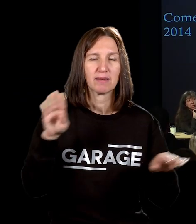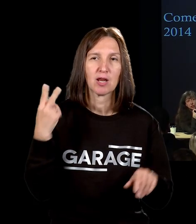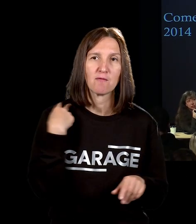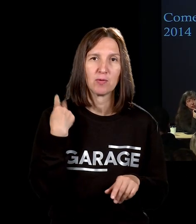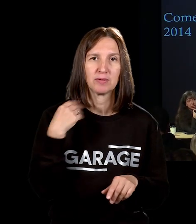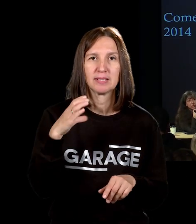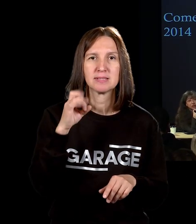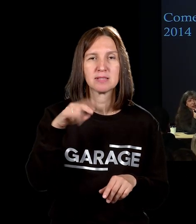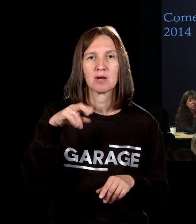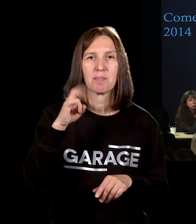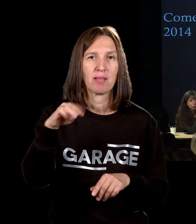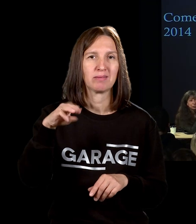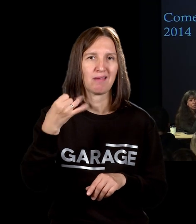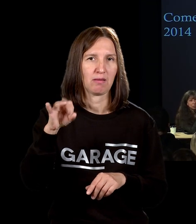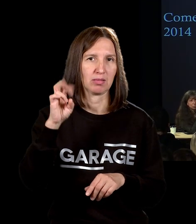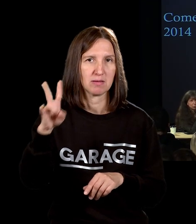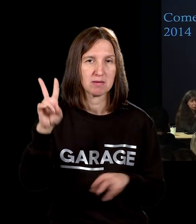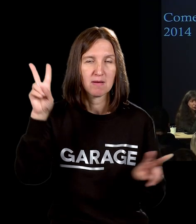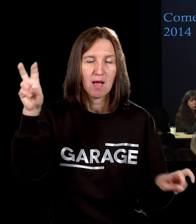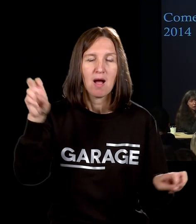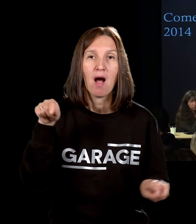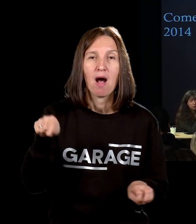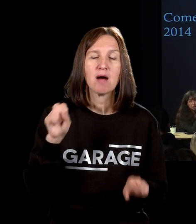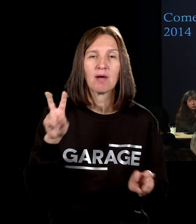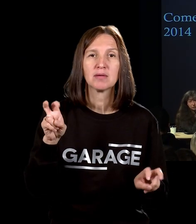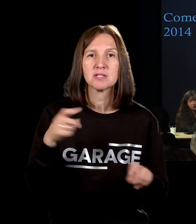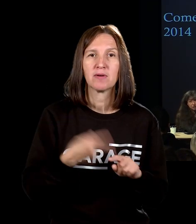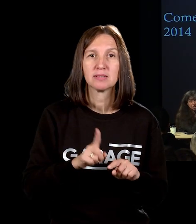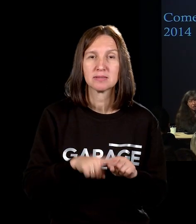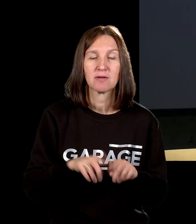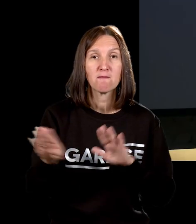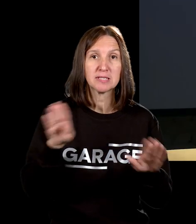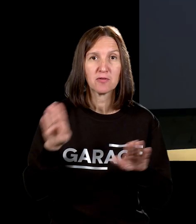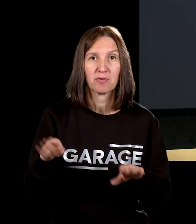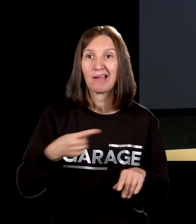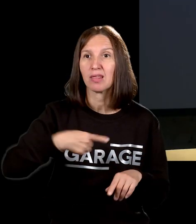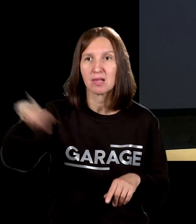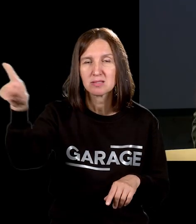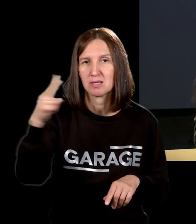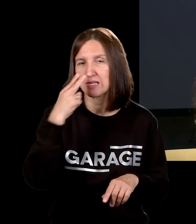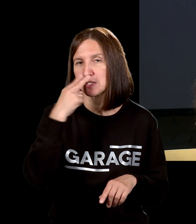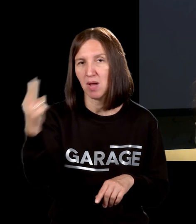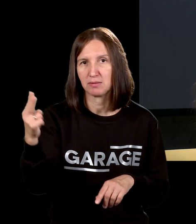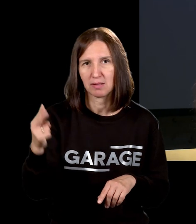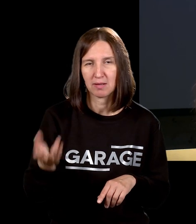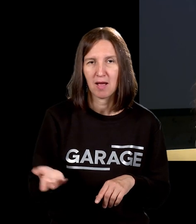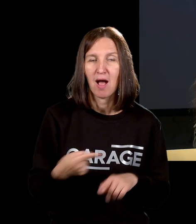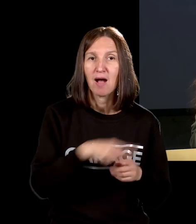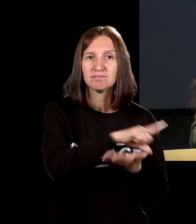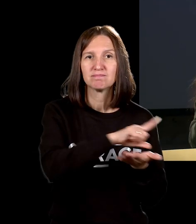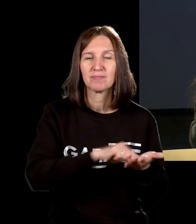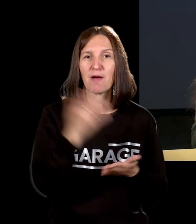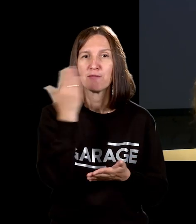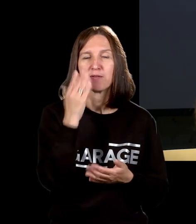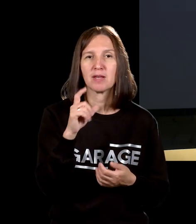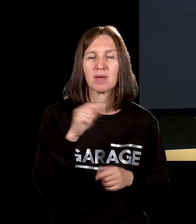смотри», называется она по фильму Элема Климова. советский фильм 85-го года про войну,